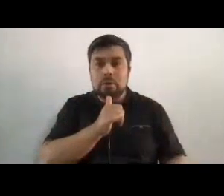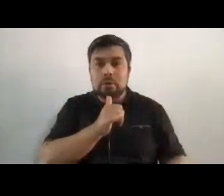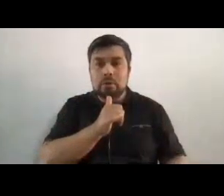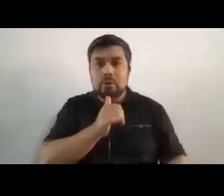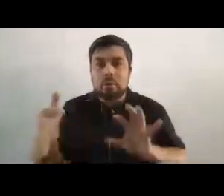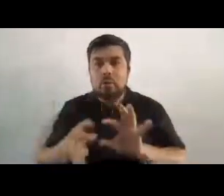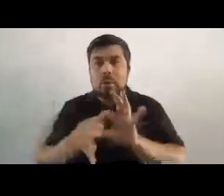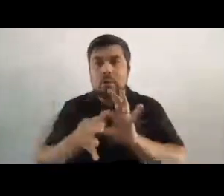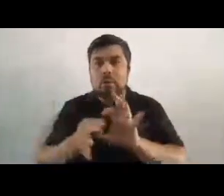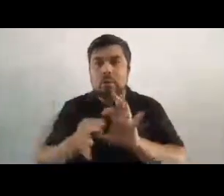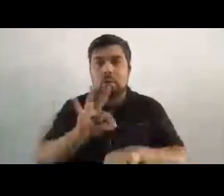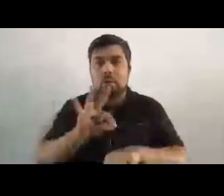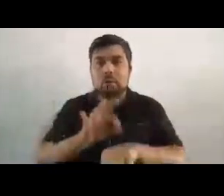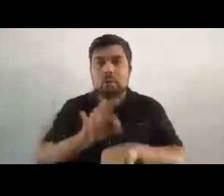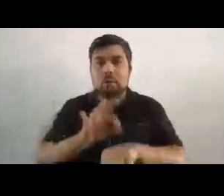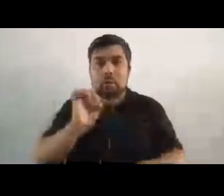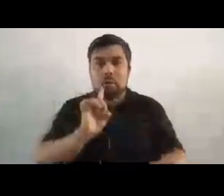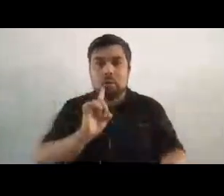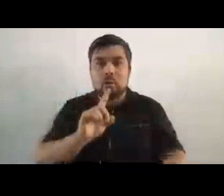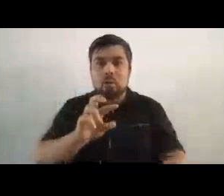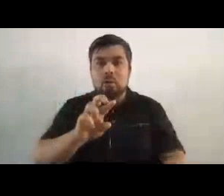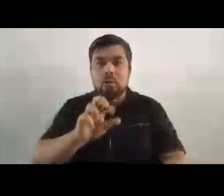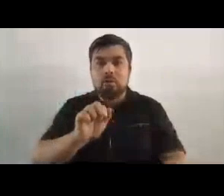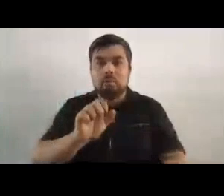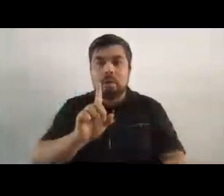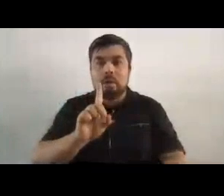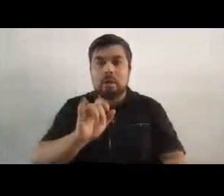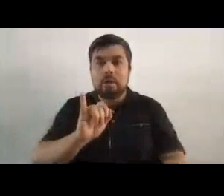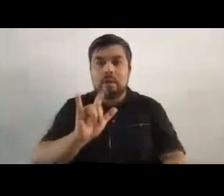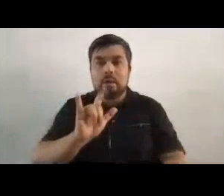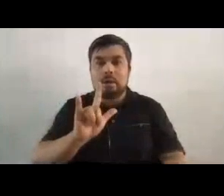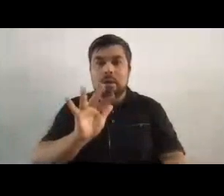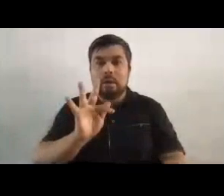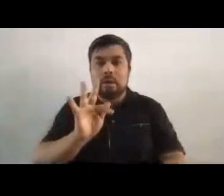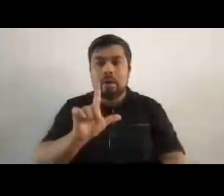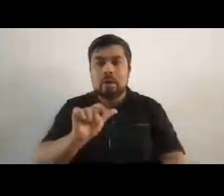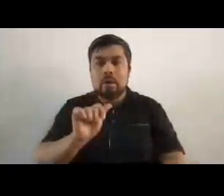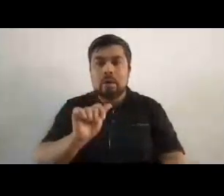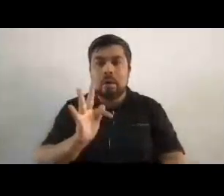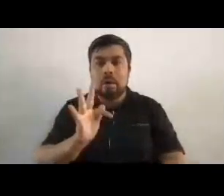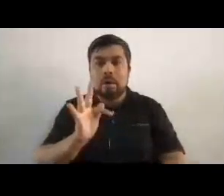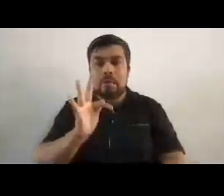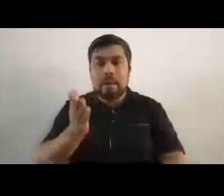doctor inglés que él es experto en el área de la cultura sorda.